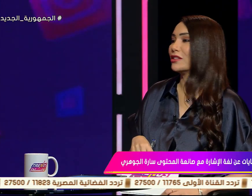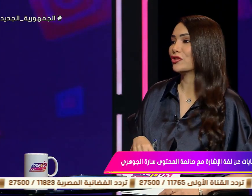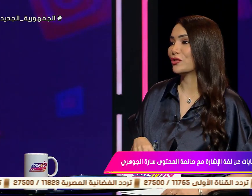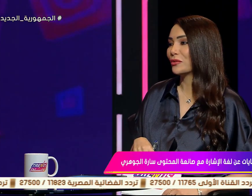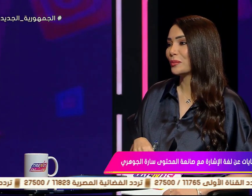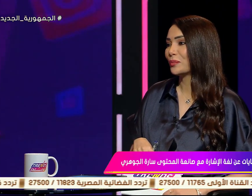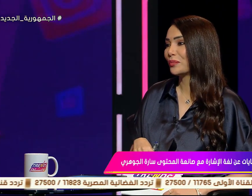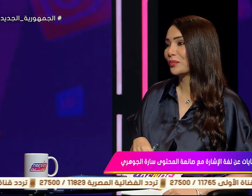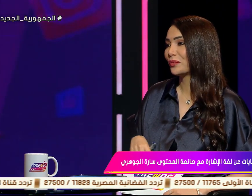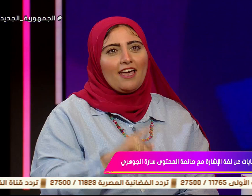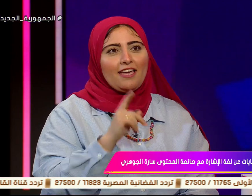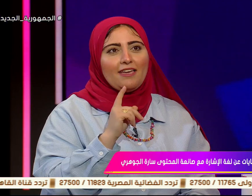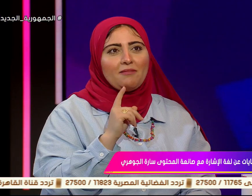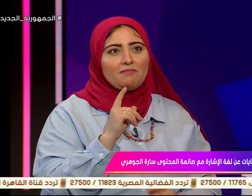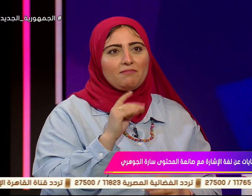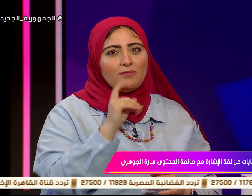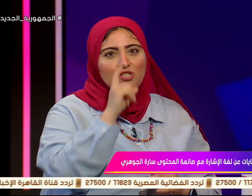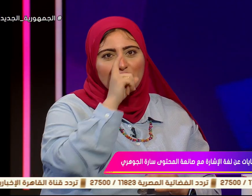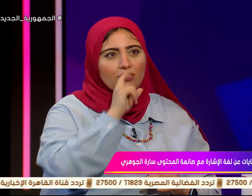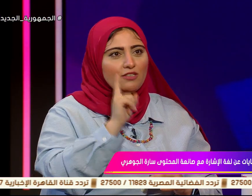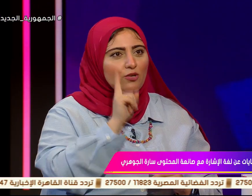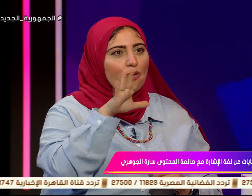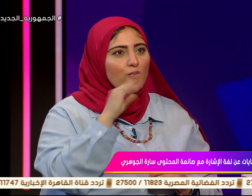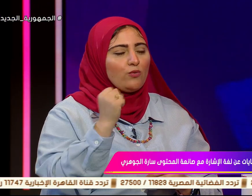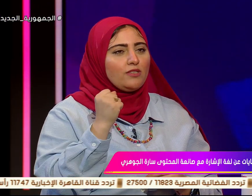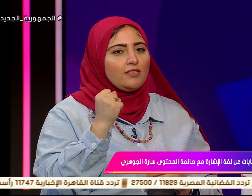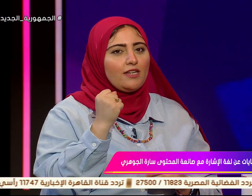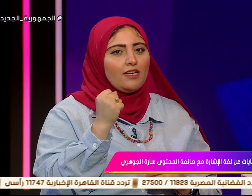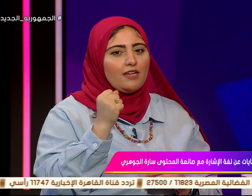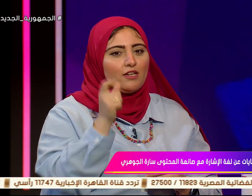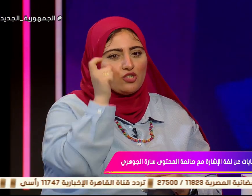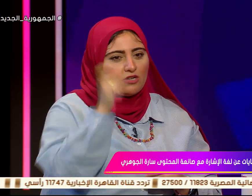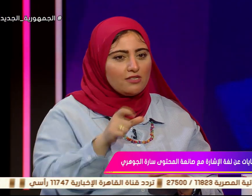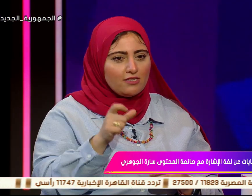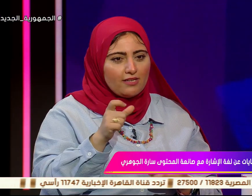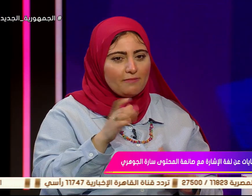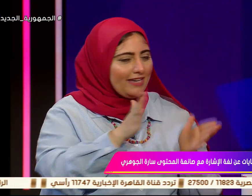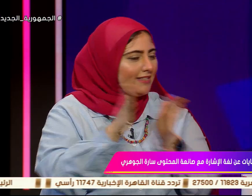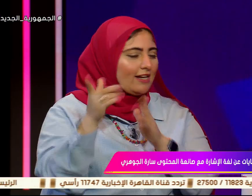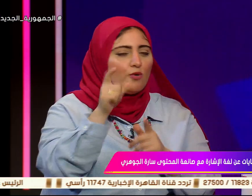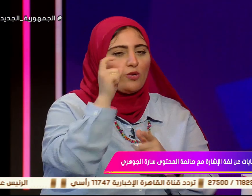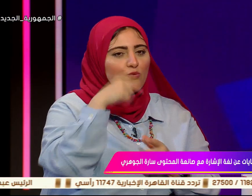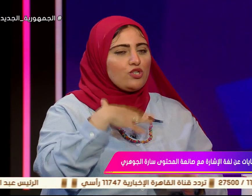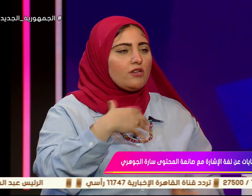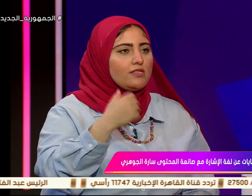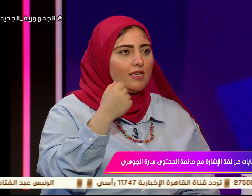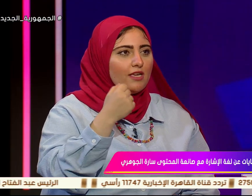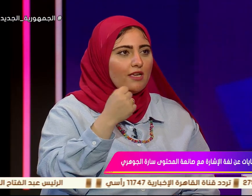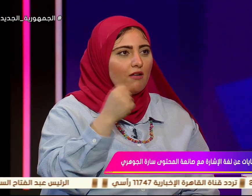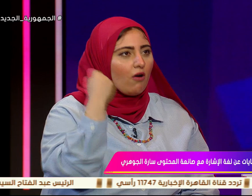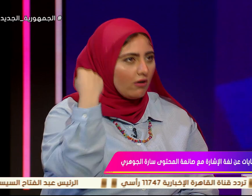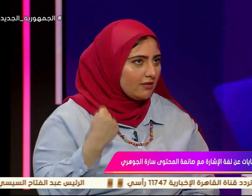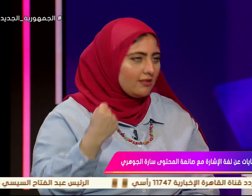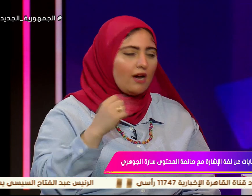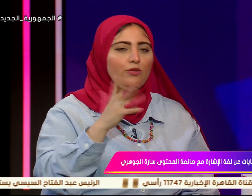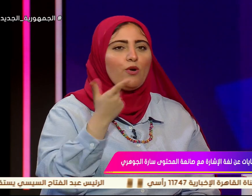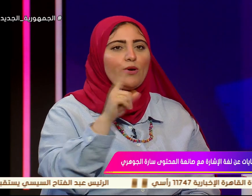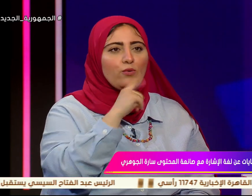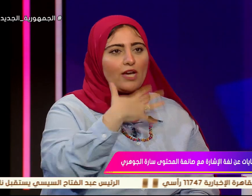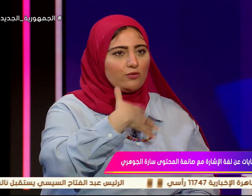الاشاره ا مش شرط ان هو يكون شخص بعيد عن هو يكون شخص قائد او ان هو يكون عنده